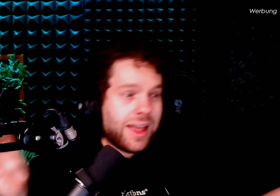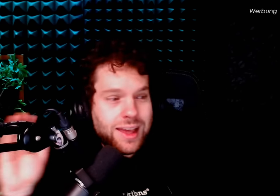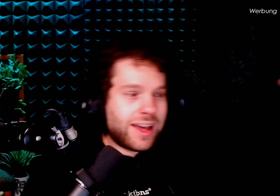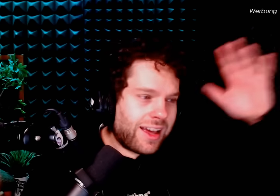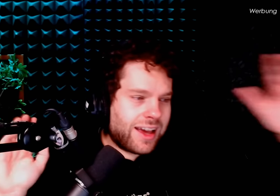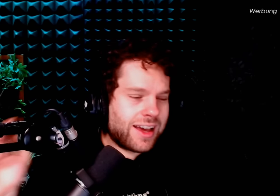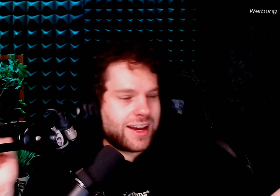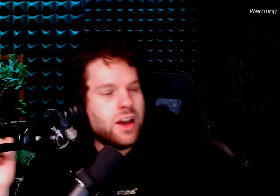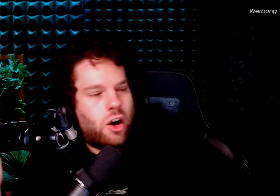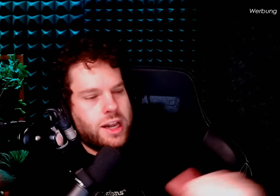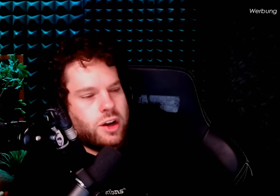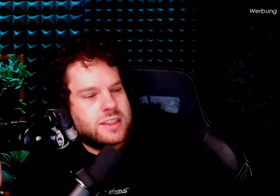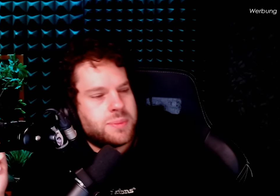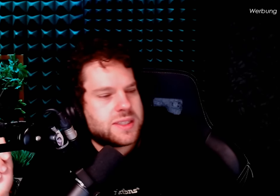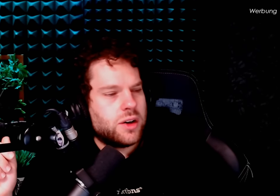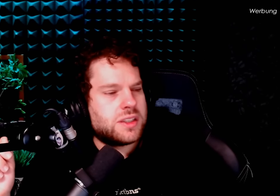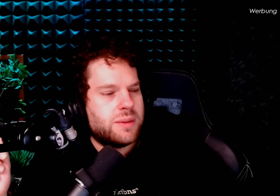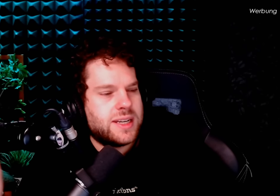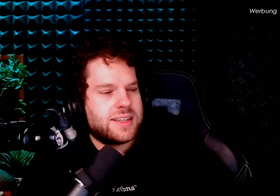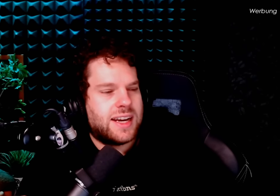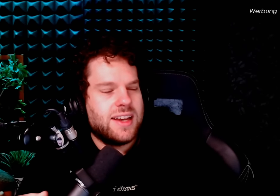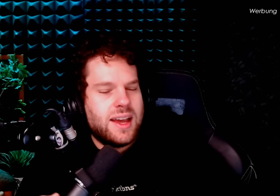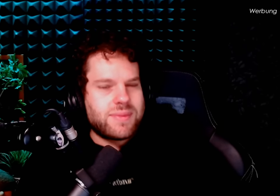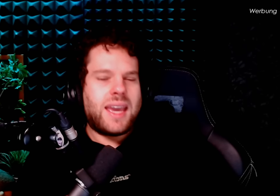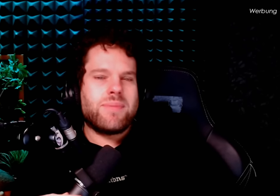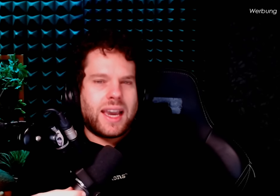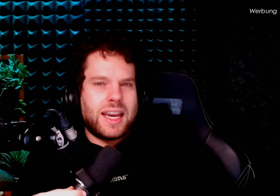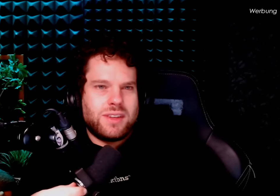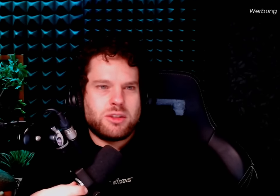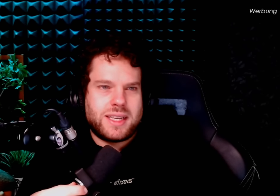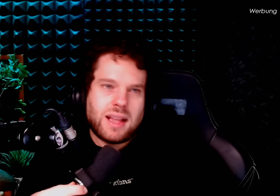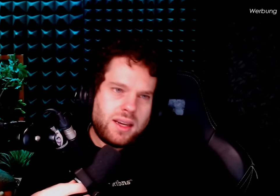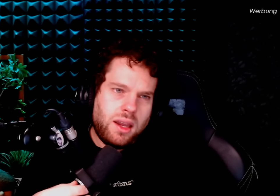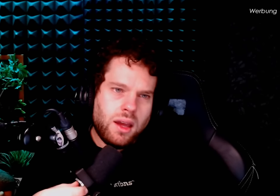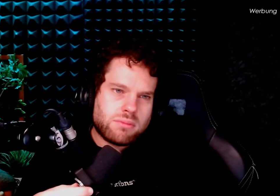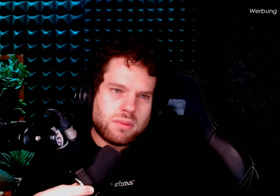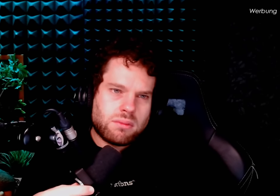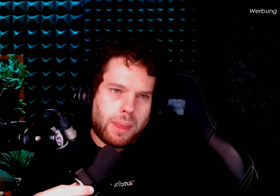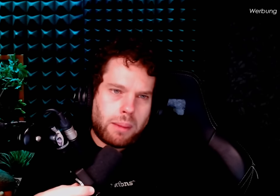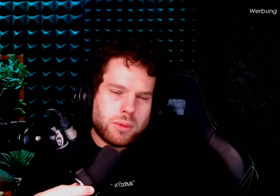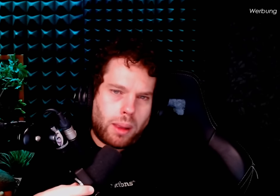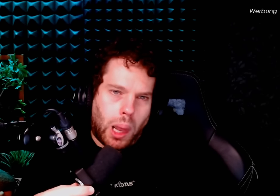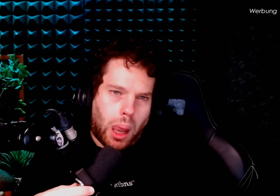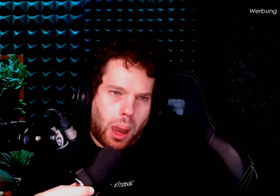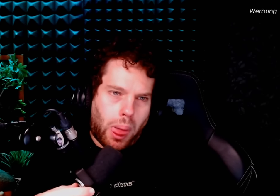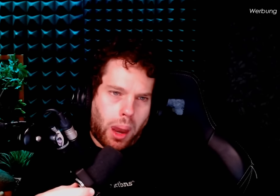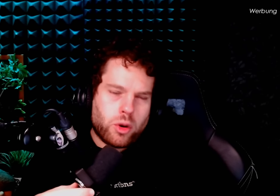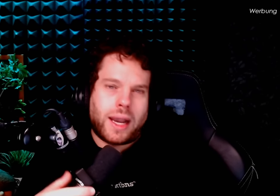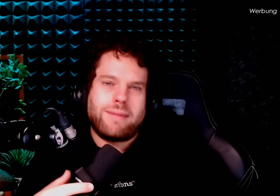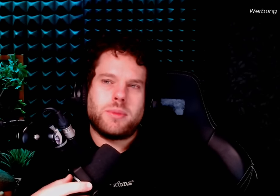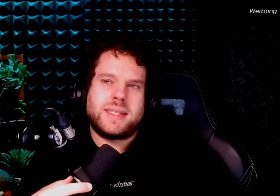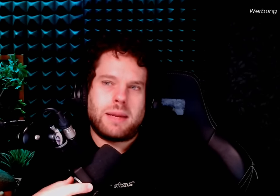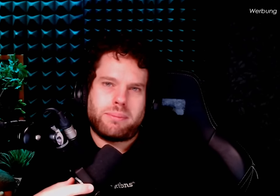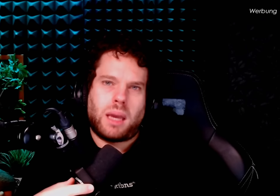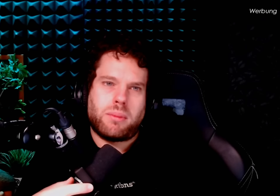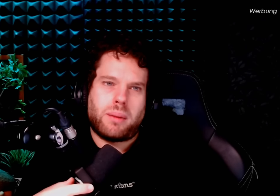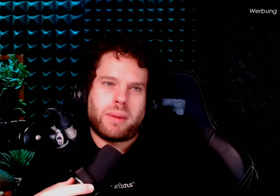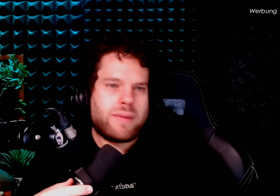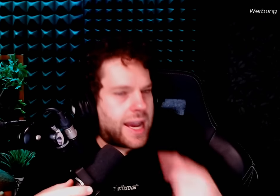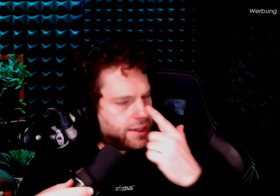Hahaha, Eulenkotze. Bist du auch so jemand, der sagt, reden wir jetzt über das Gleiche? Oder reden wir jetzt über dasselbe? Weil